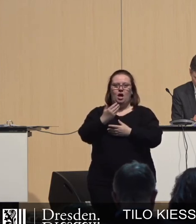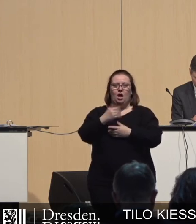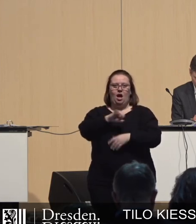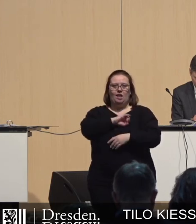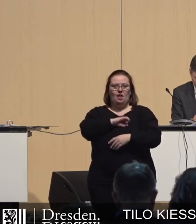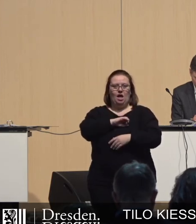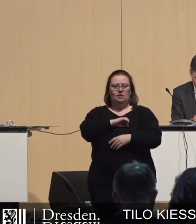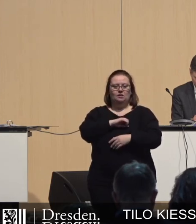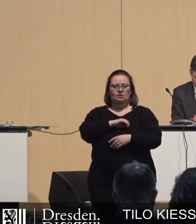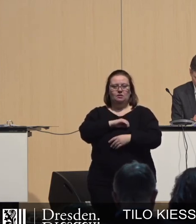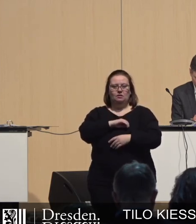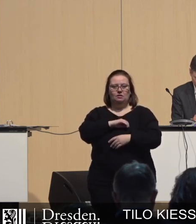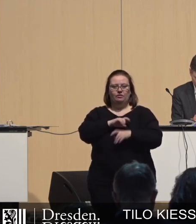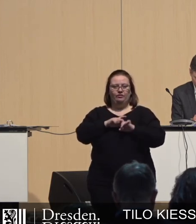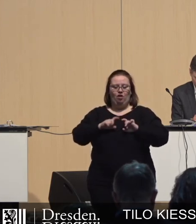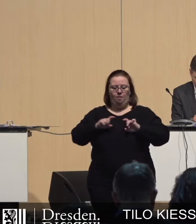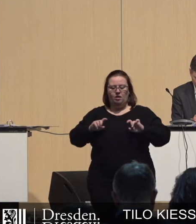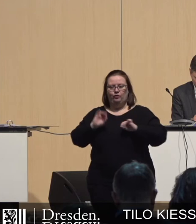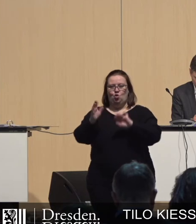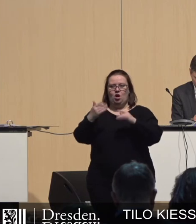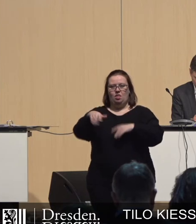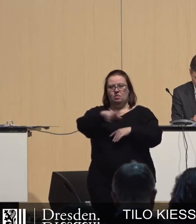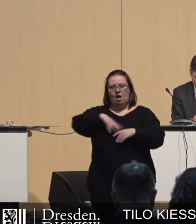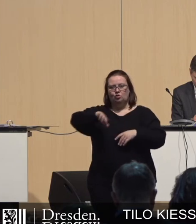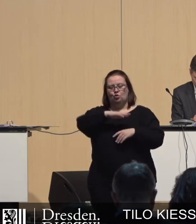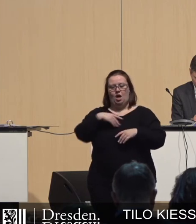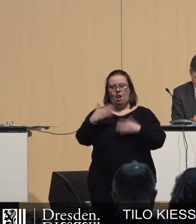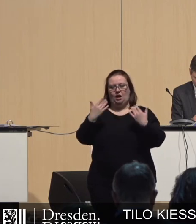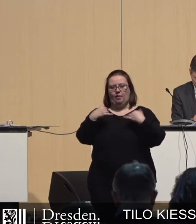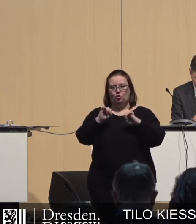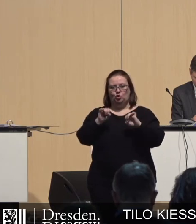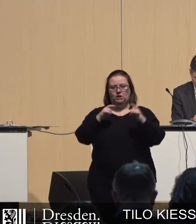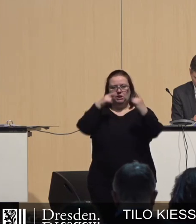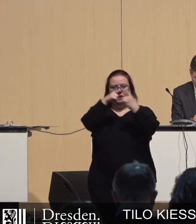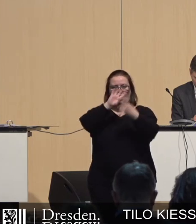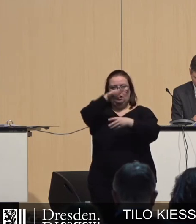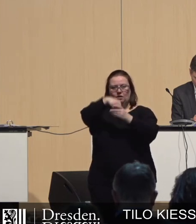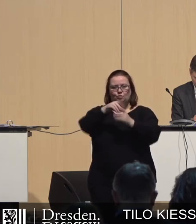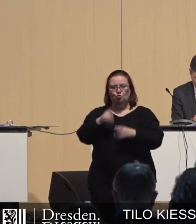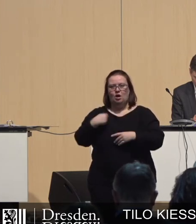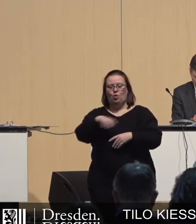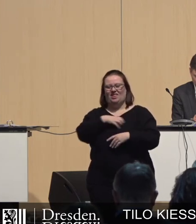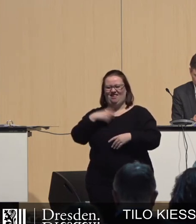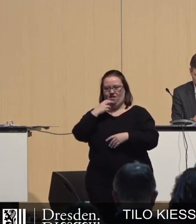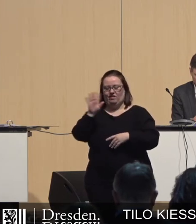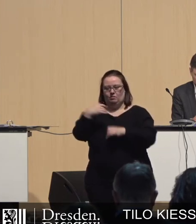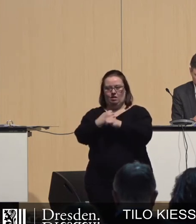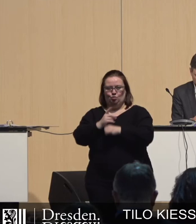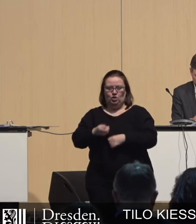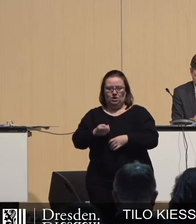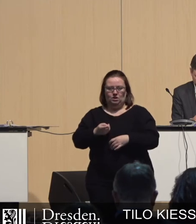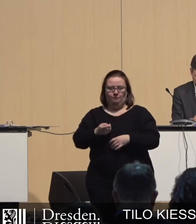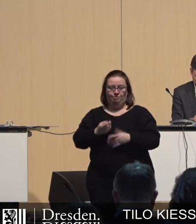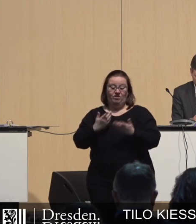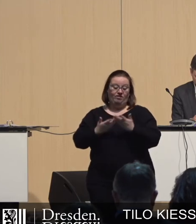neuen Gesellschaft auf die nationalen Klimaschutzziele enthalten und auch ein Rückgriff auf das, was die Drehwag erhalten hat. Dort hätte man